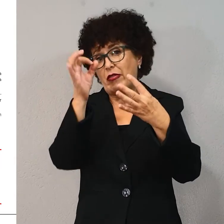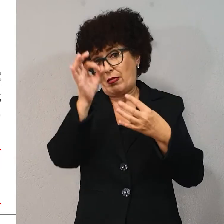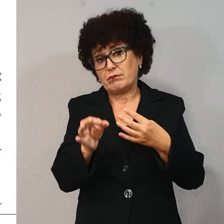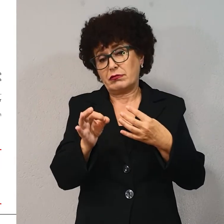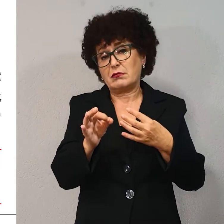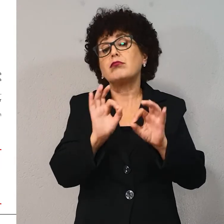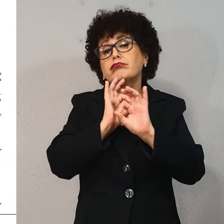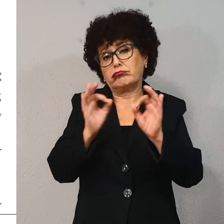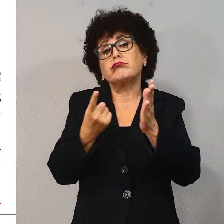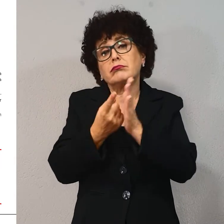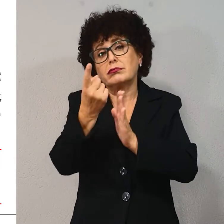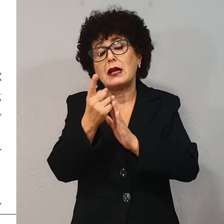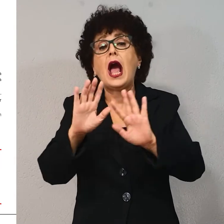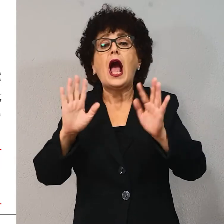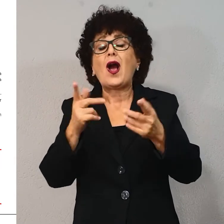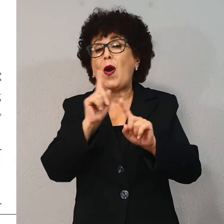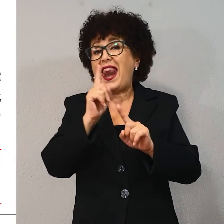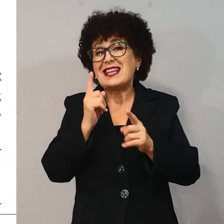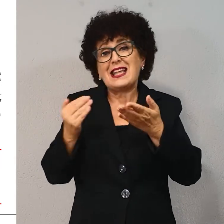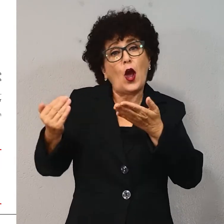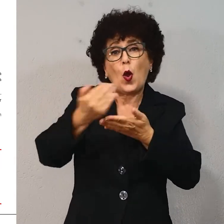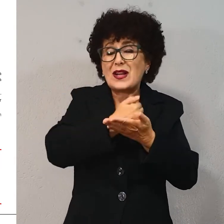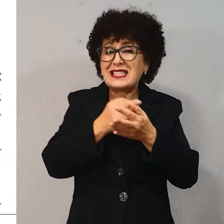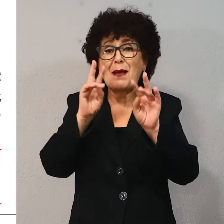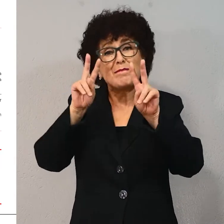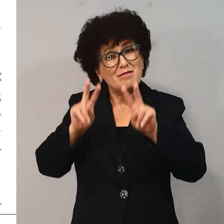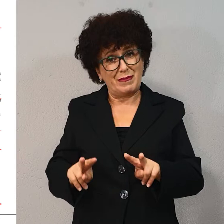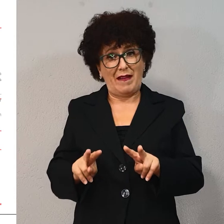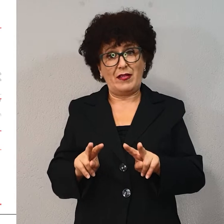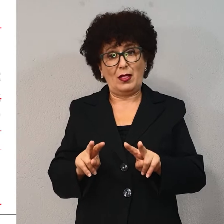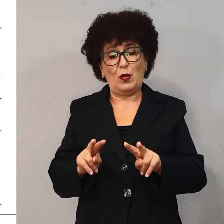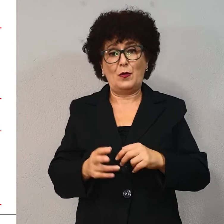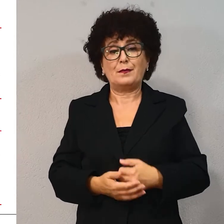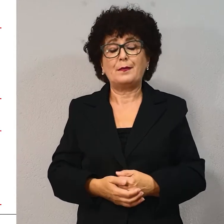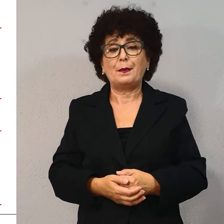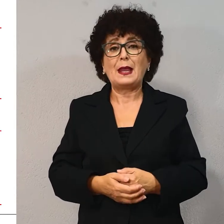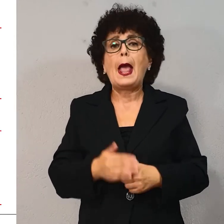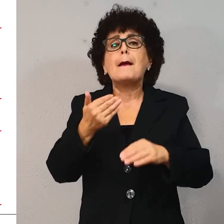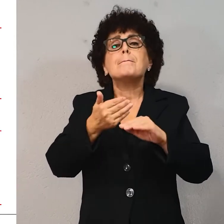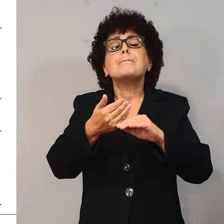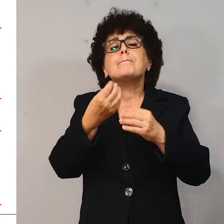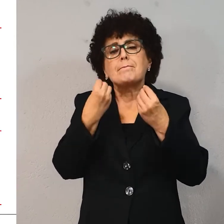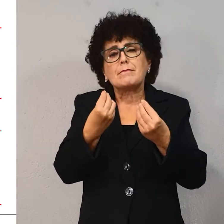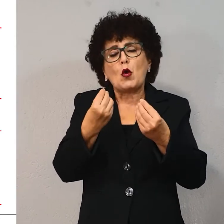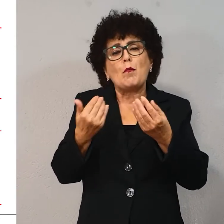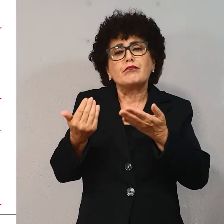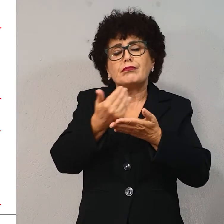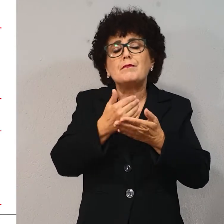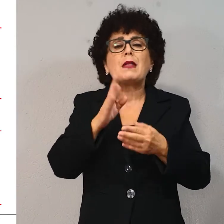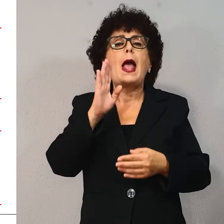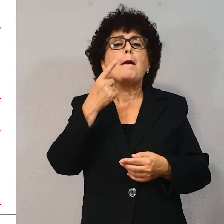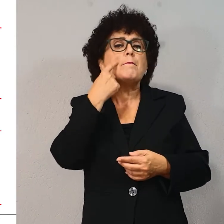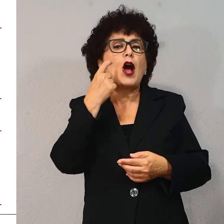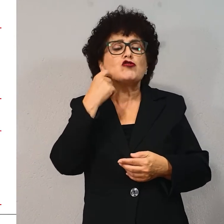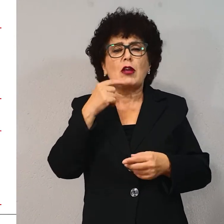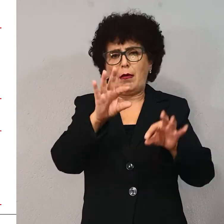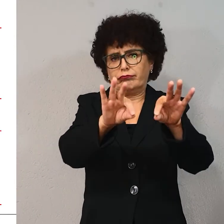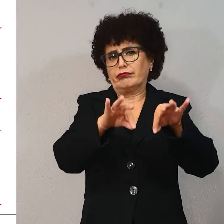79% ефикасен кога не се користи правилно. Предности. Машки